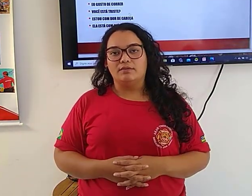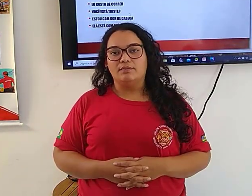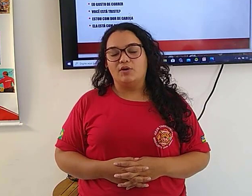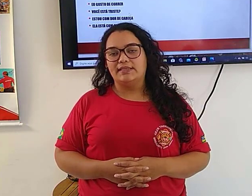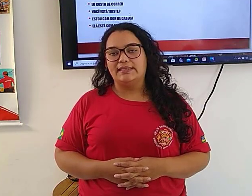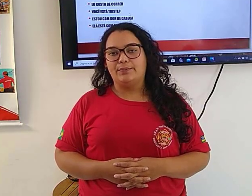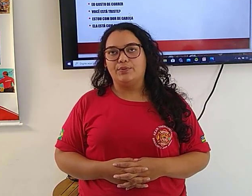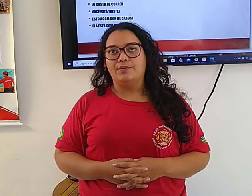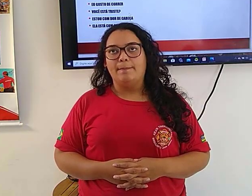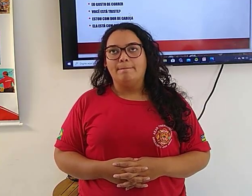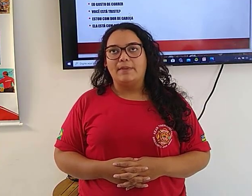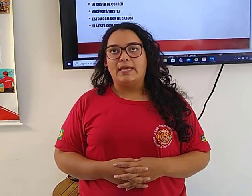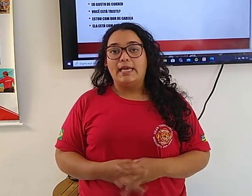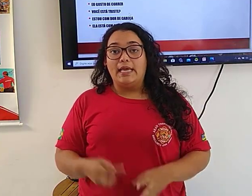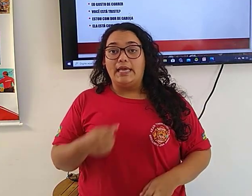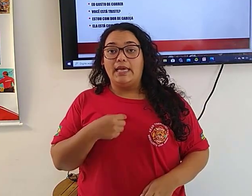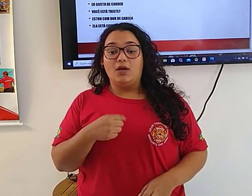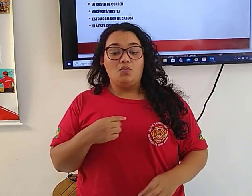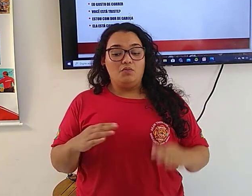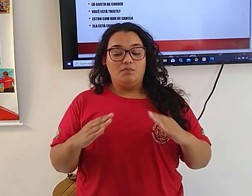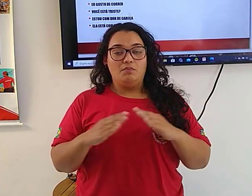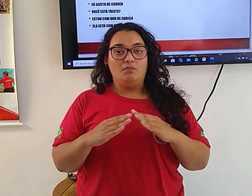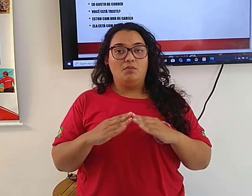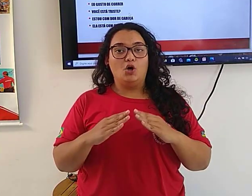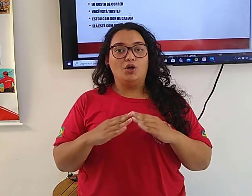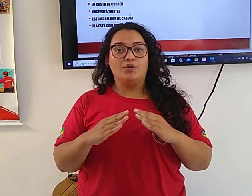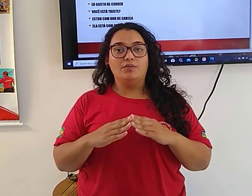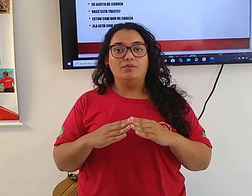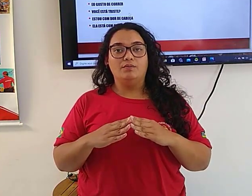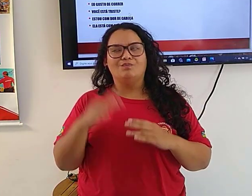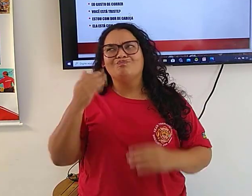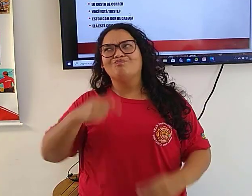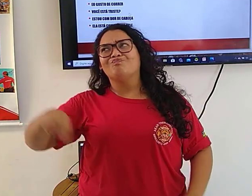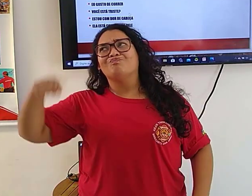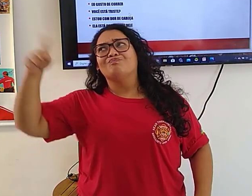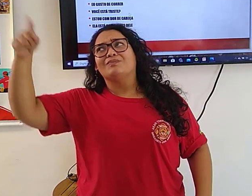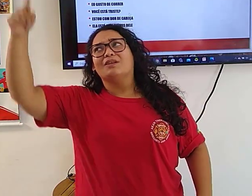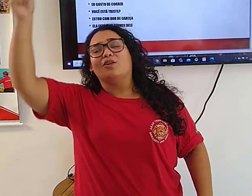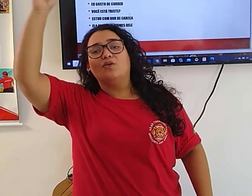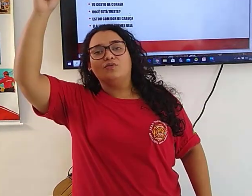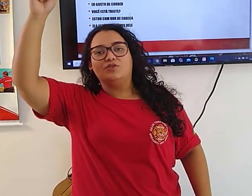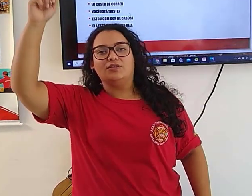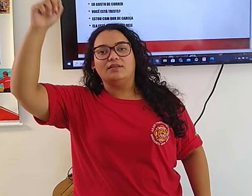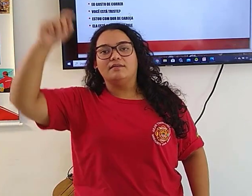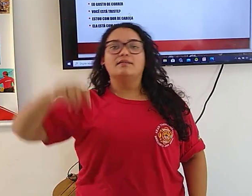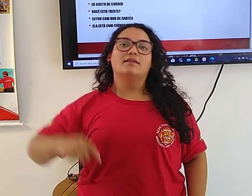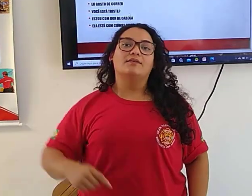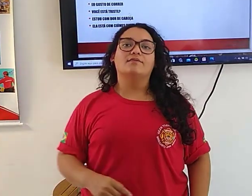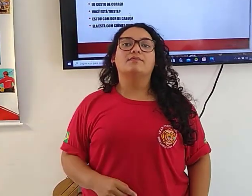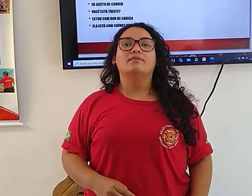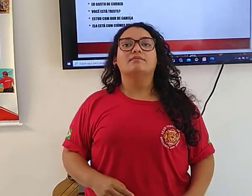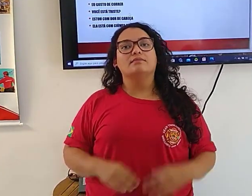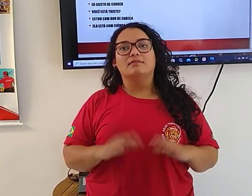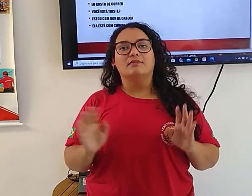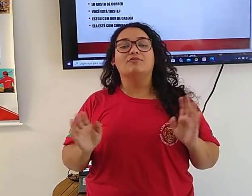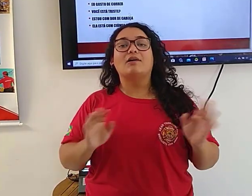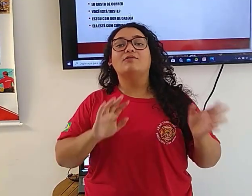Por exemplo, eu moro longe. Então, não fala